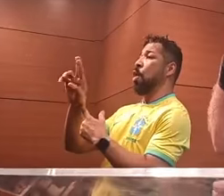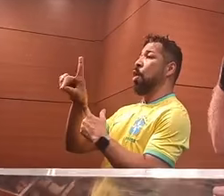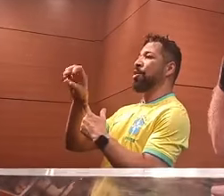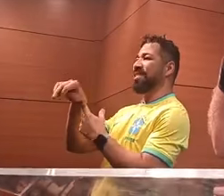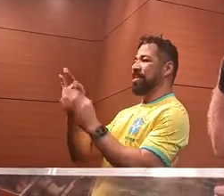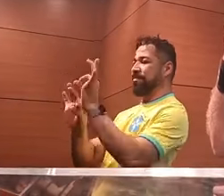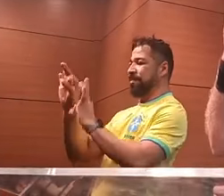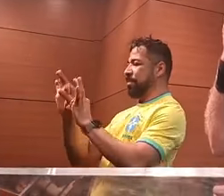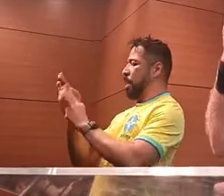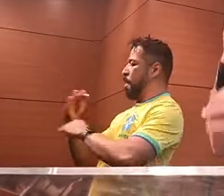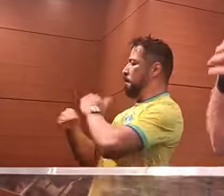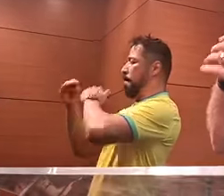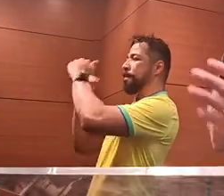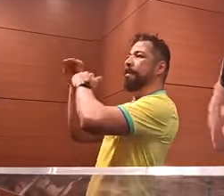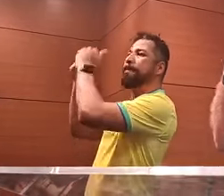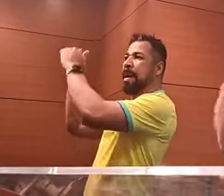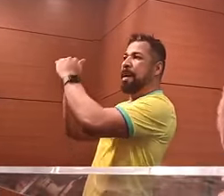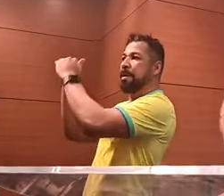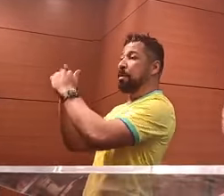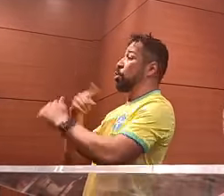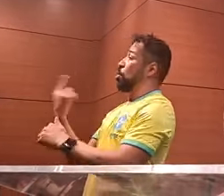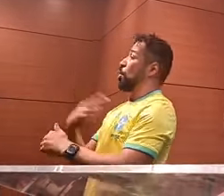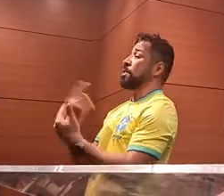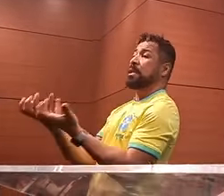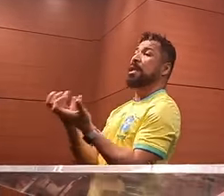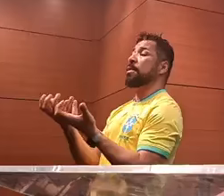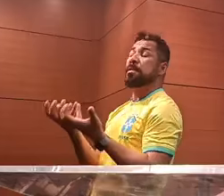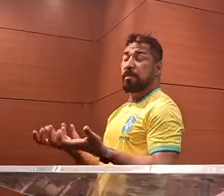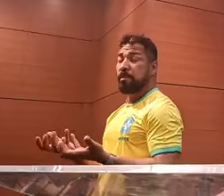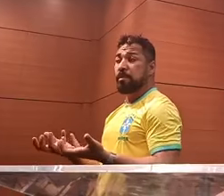progresso. O que nós queremos